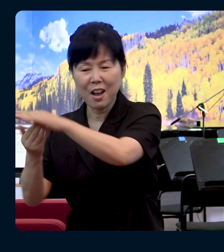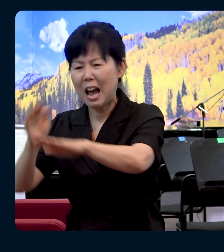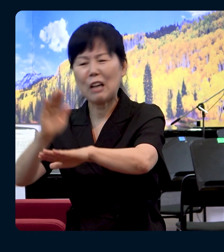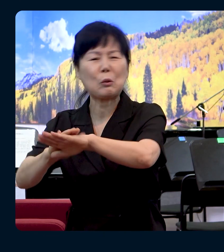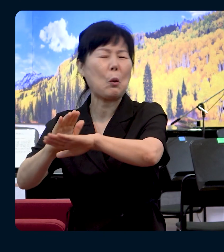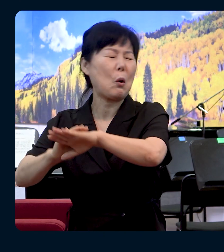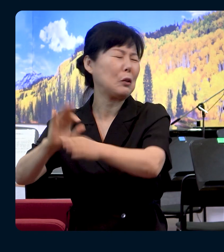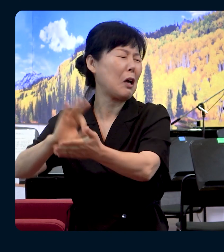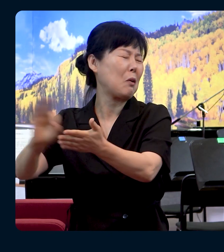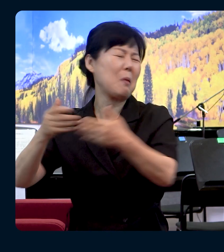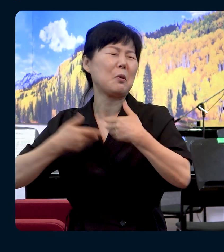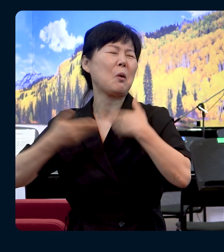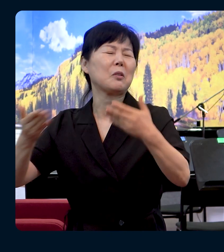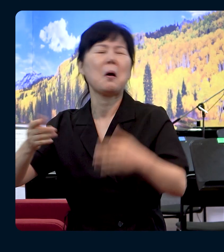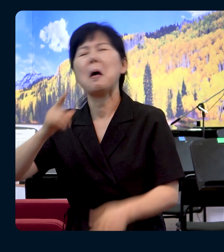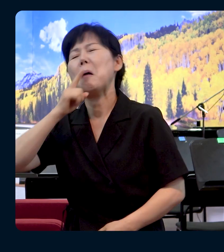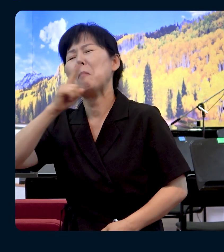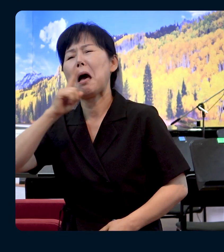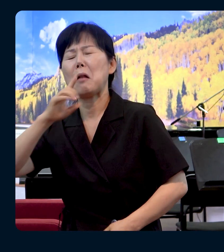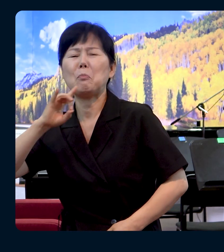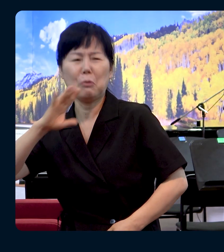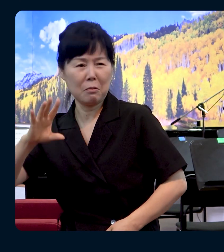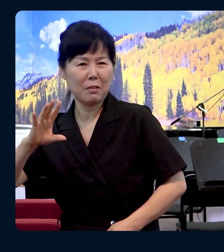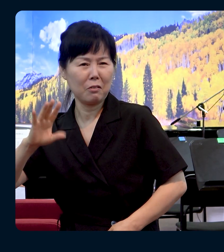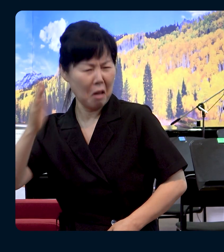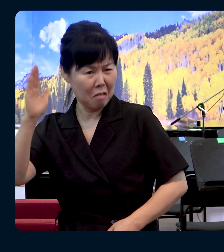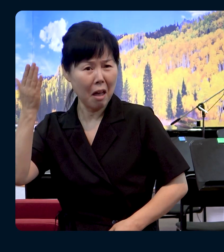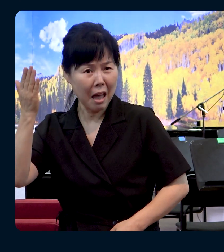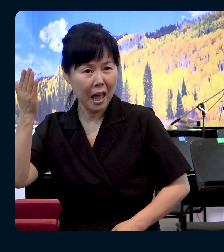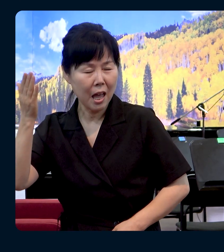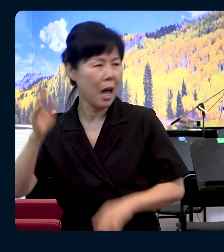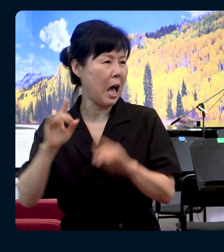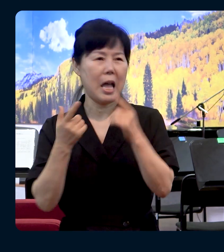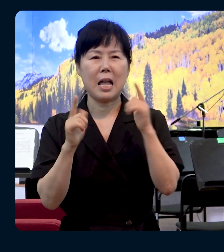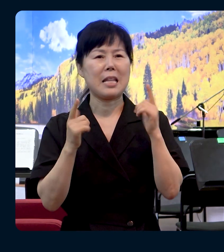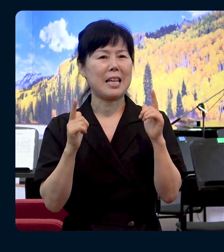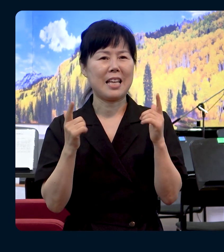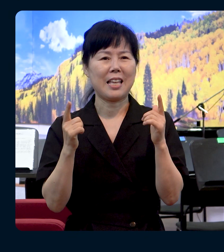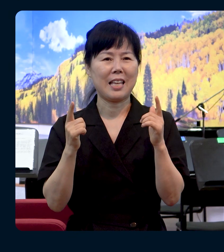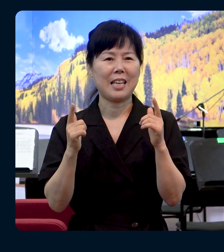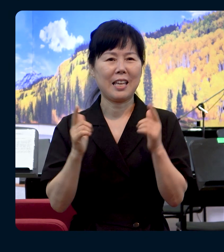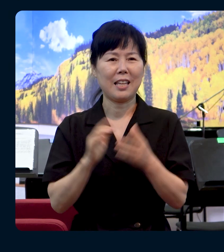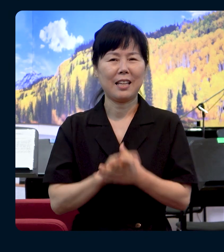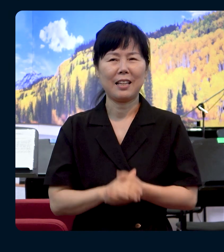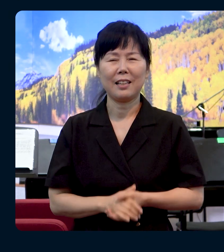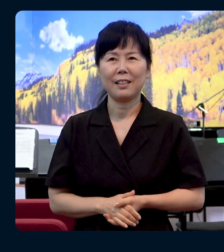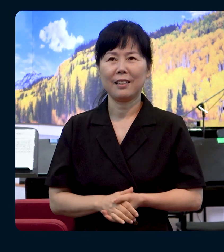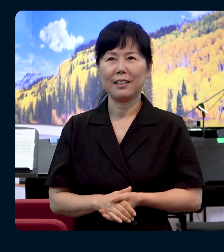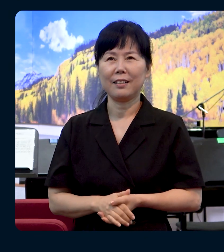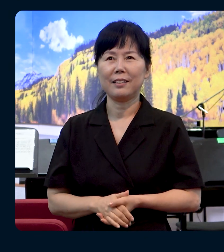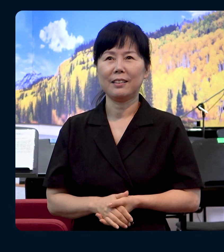거 있느냐, 그냥 말로 하시지, 이렇게 생각하신 거예요? 아니죠.